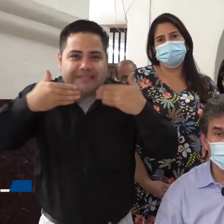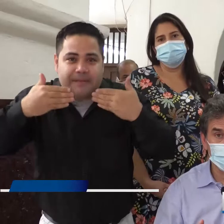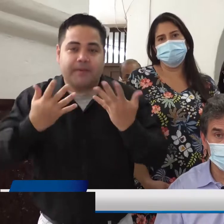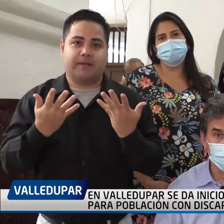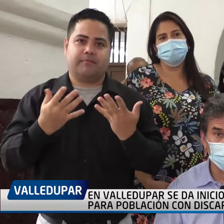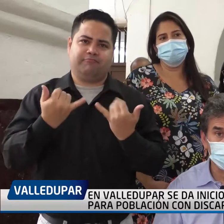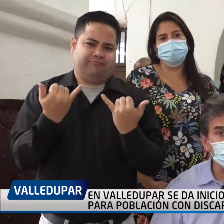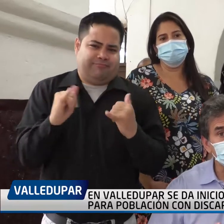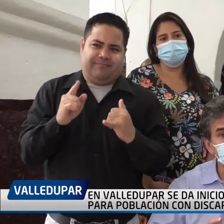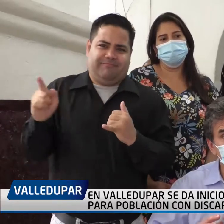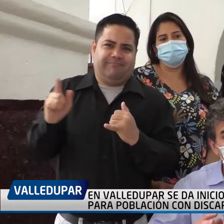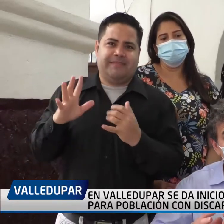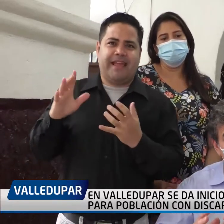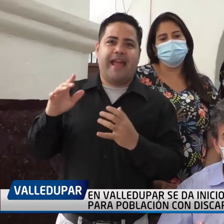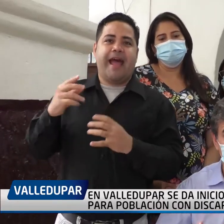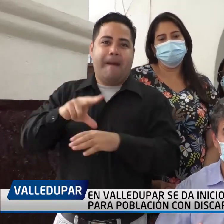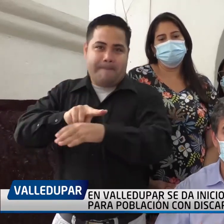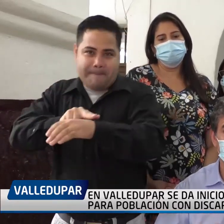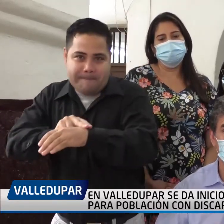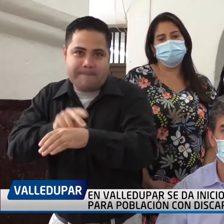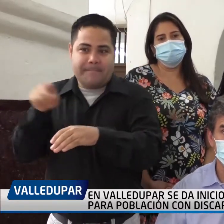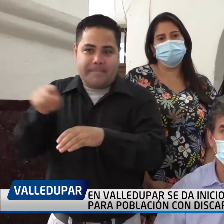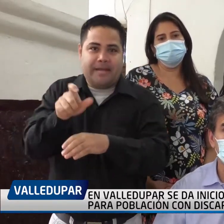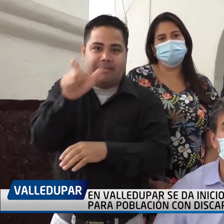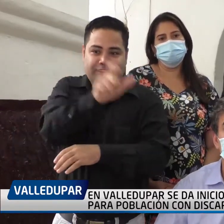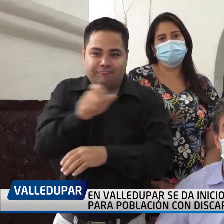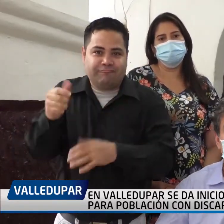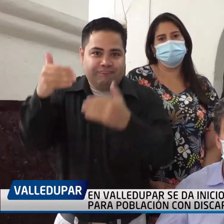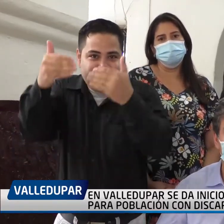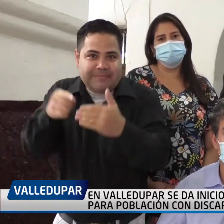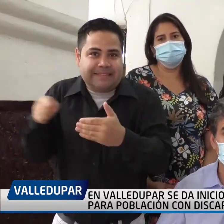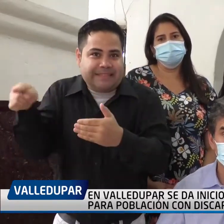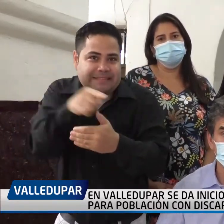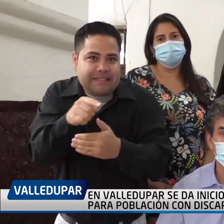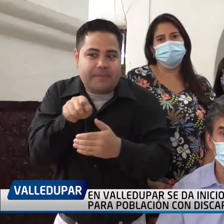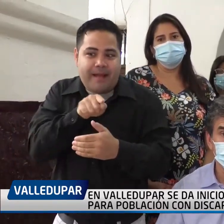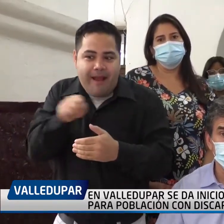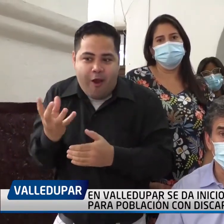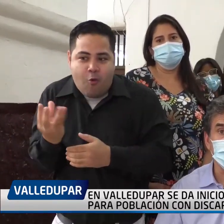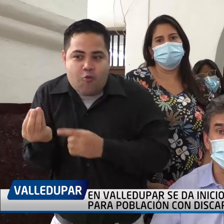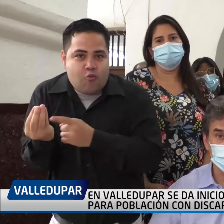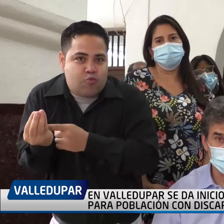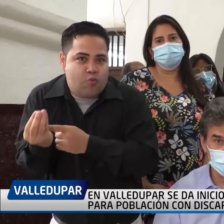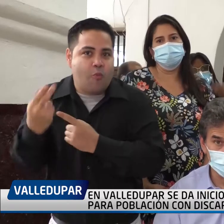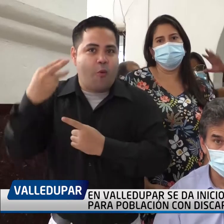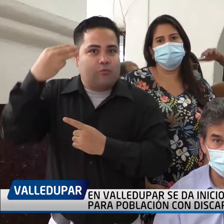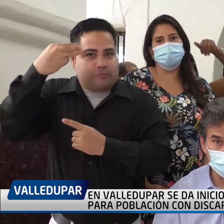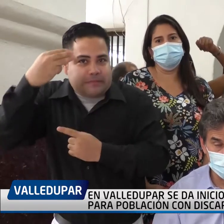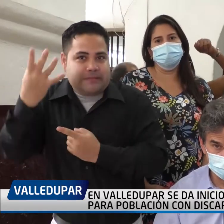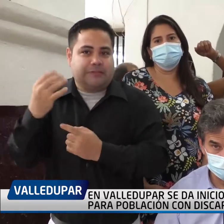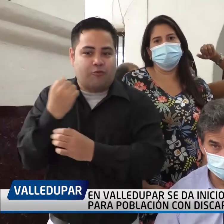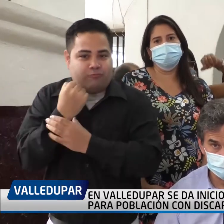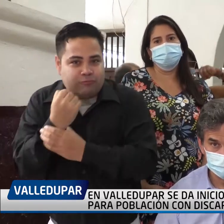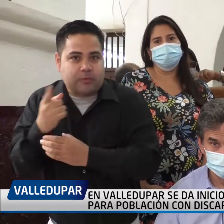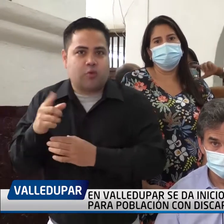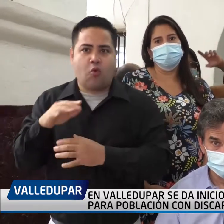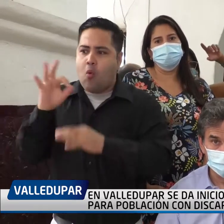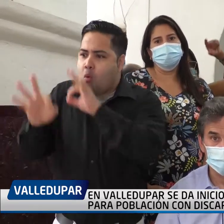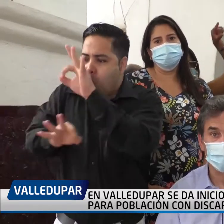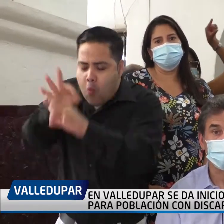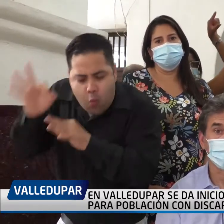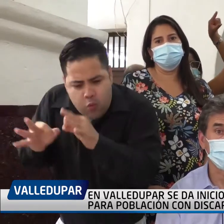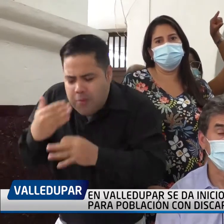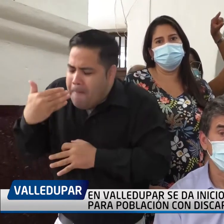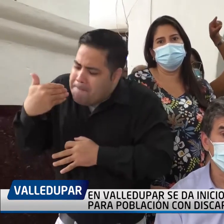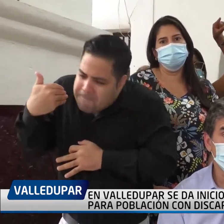Científicamente se ha comprobado que este sector de la población colombiana con discapacidad hay que protegerlo aún más.